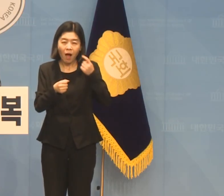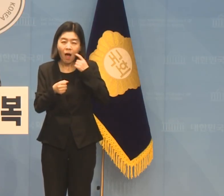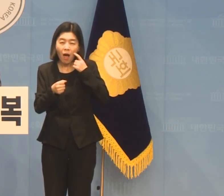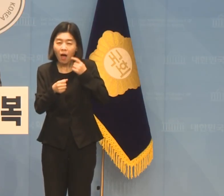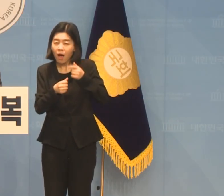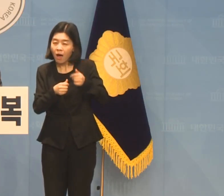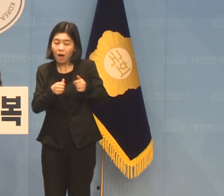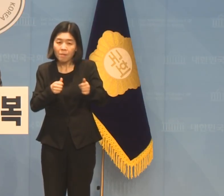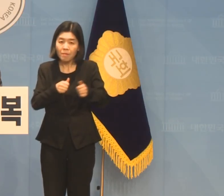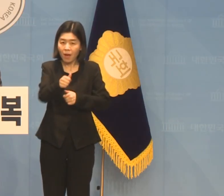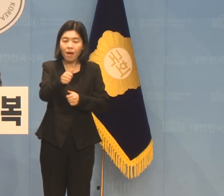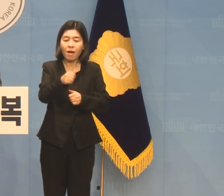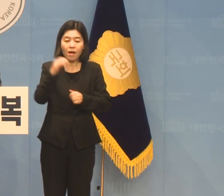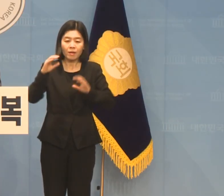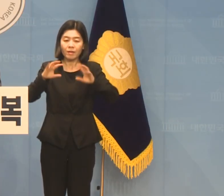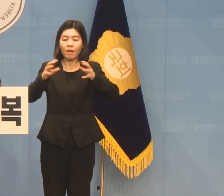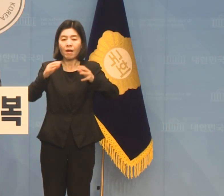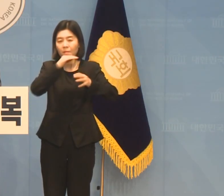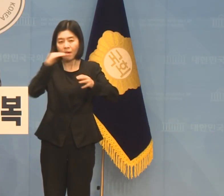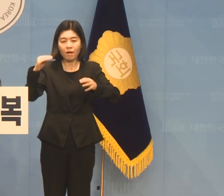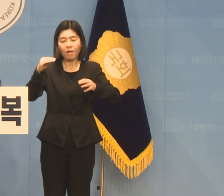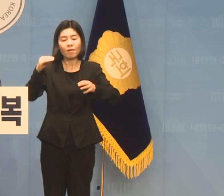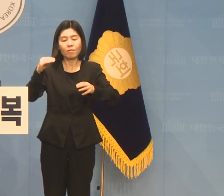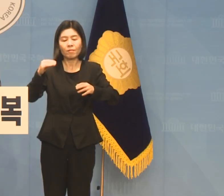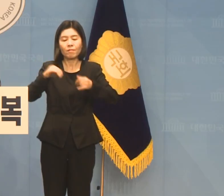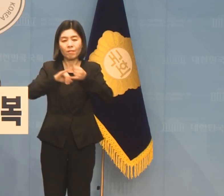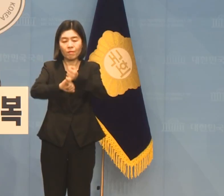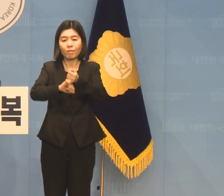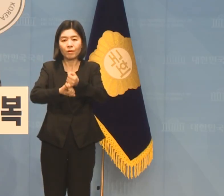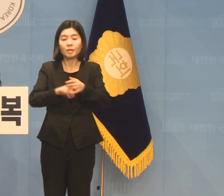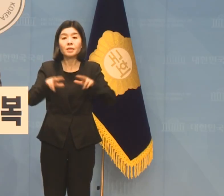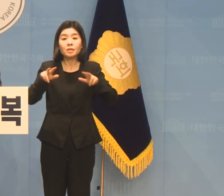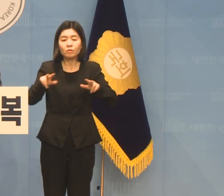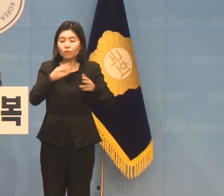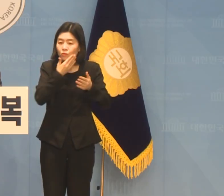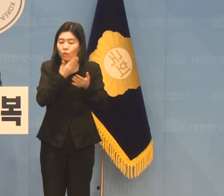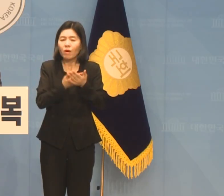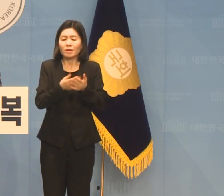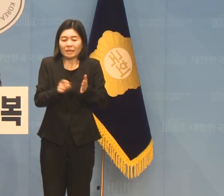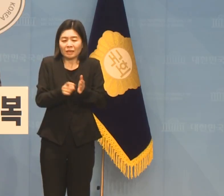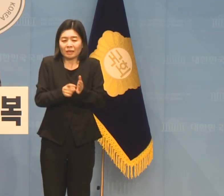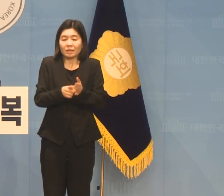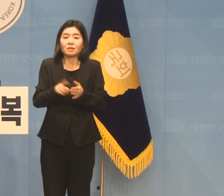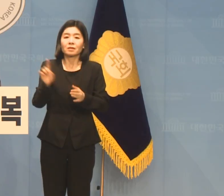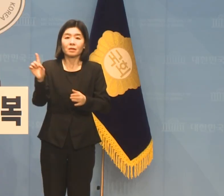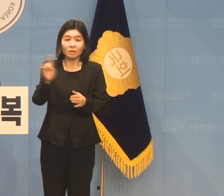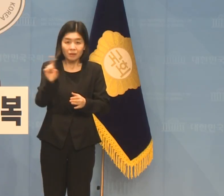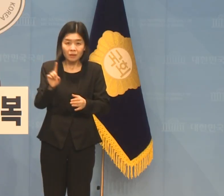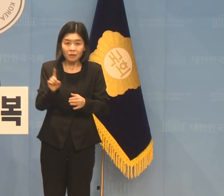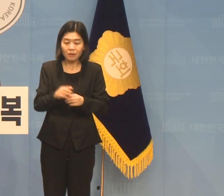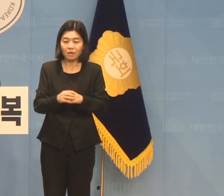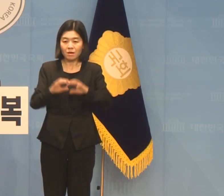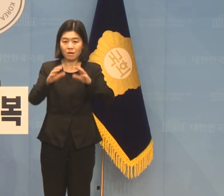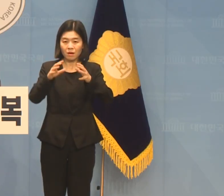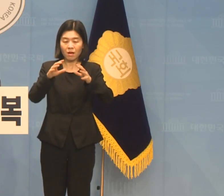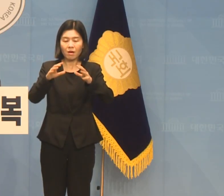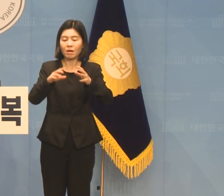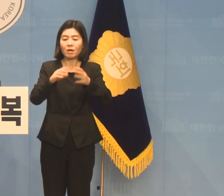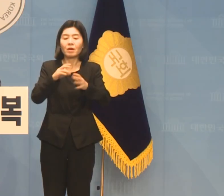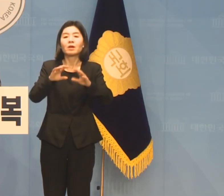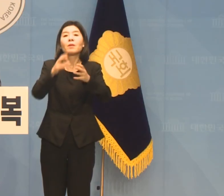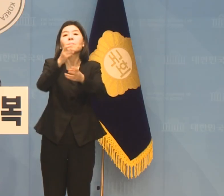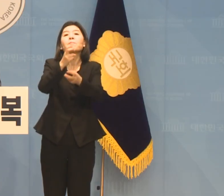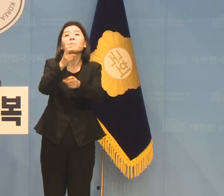세우겠습니다. 존경하는 국민 여러분, 지금 우리가 해야 할 시급한 과제는 무엇입니까? 입법 독재로